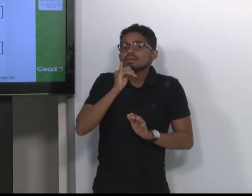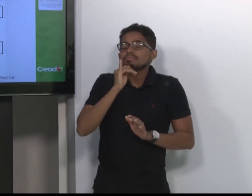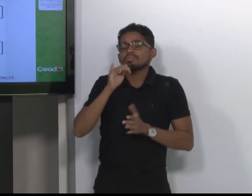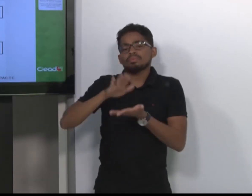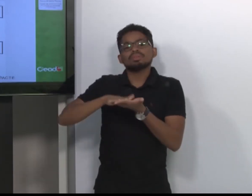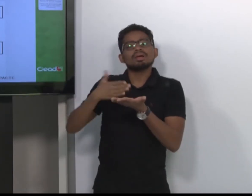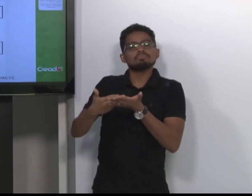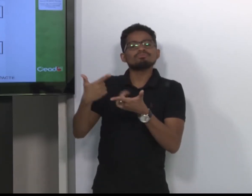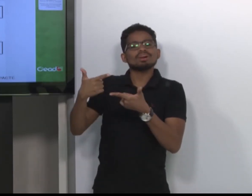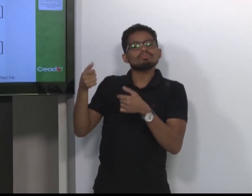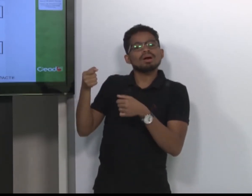É um congresso?